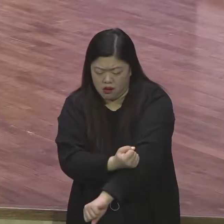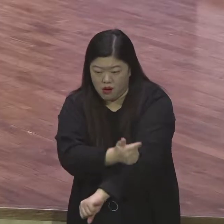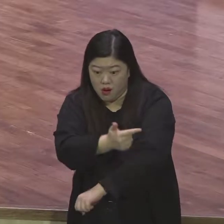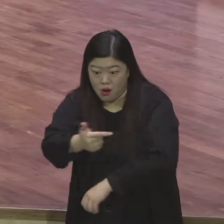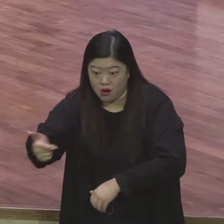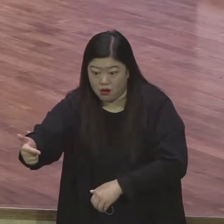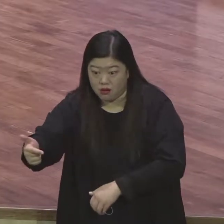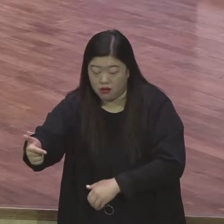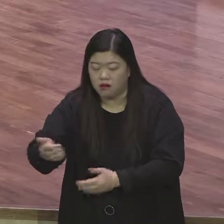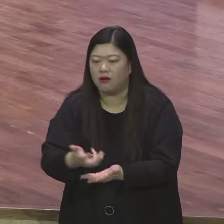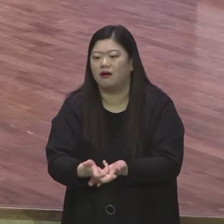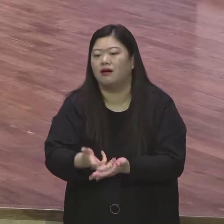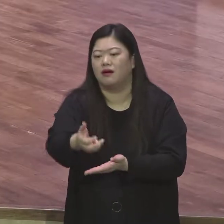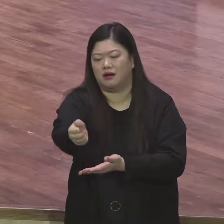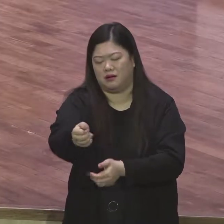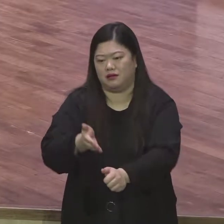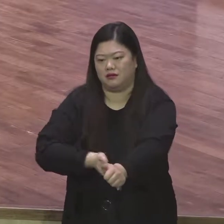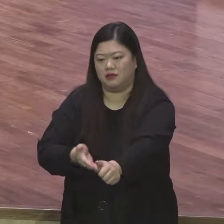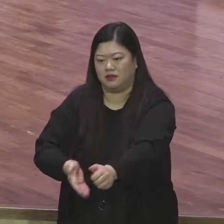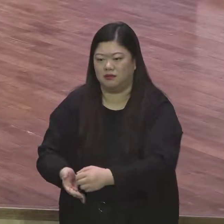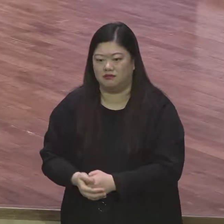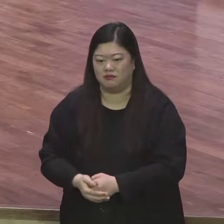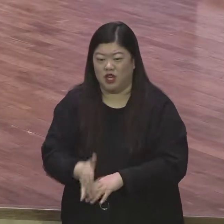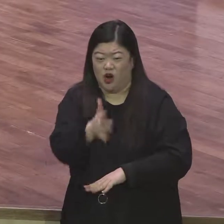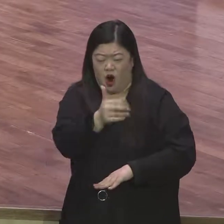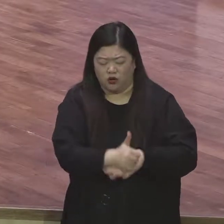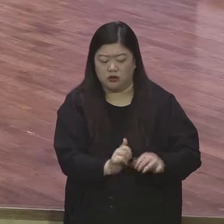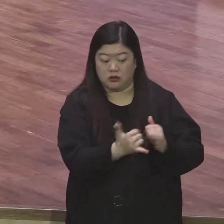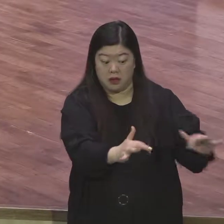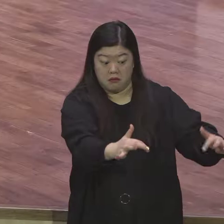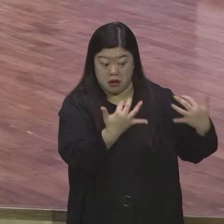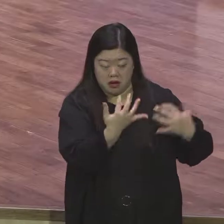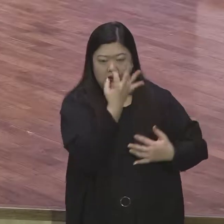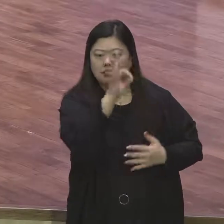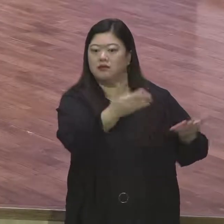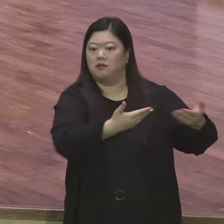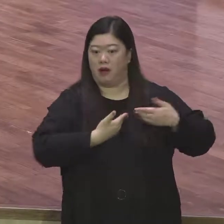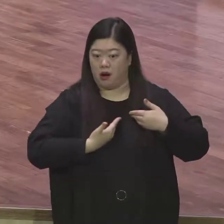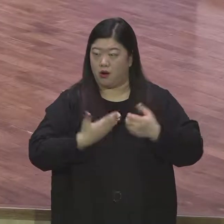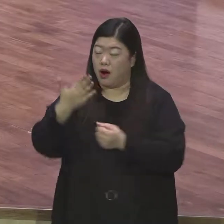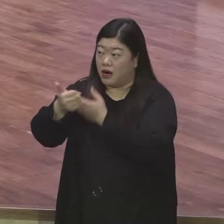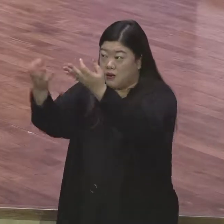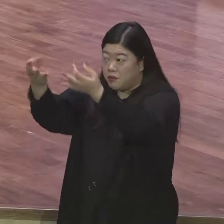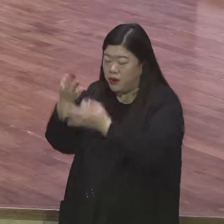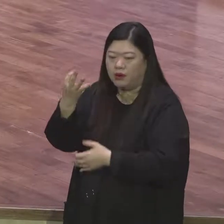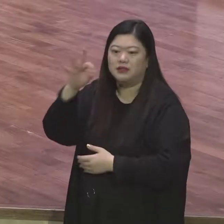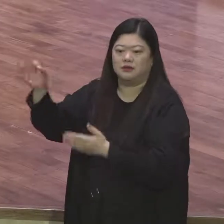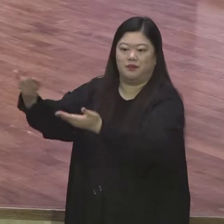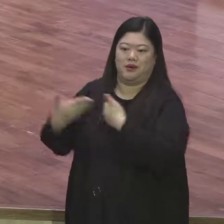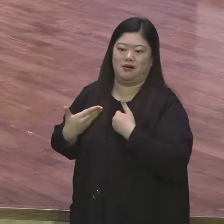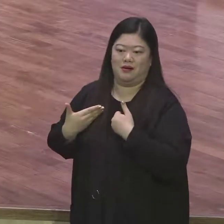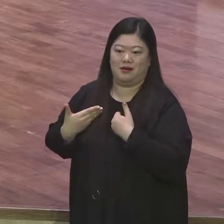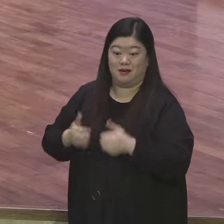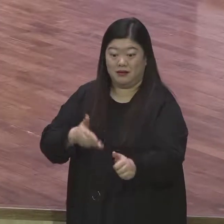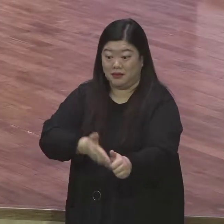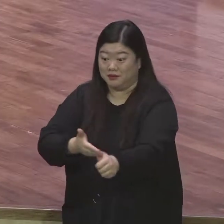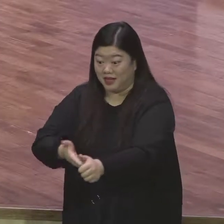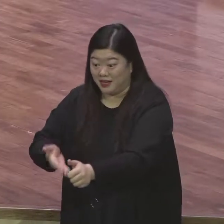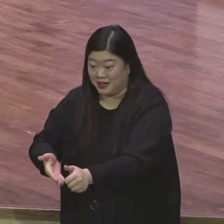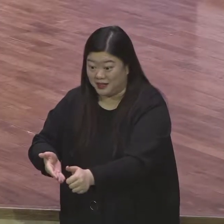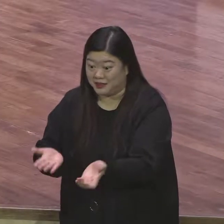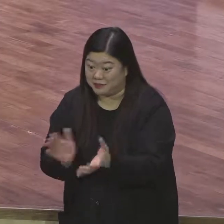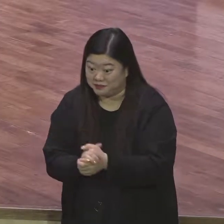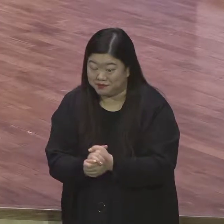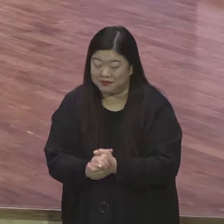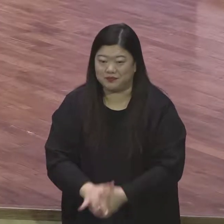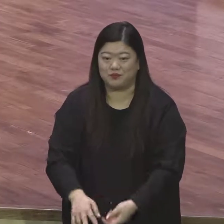그렇게 여러분 정말 인정받는 그리스도의 제자들 다 되시기를 주님으로 축복합니다. 두